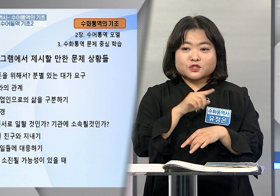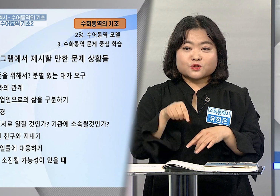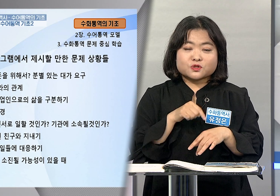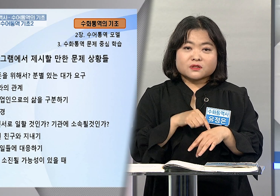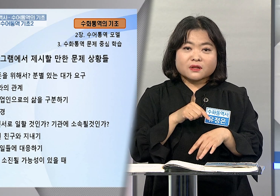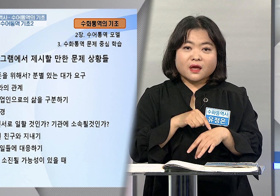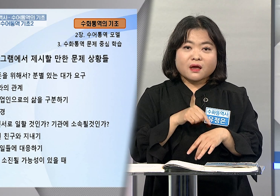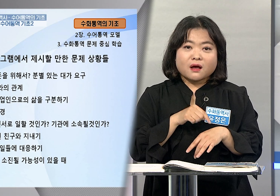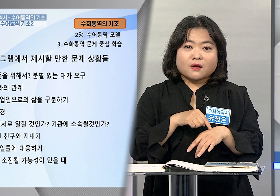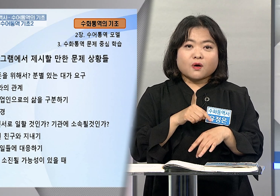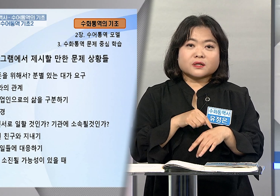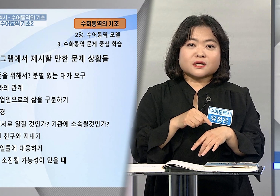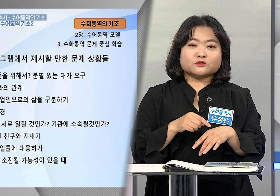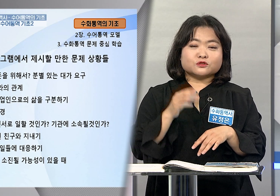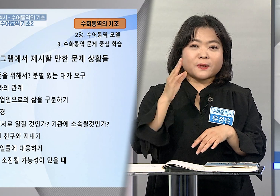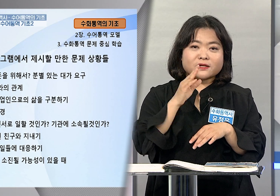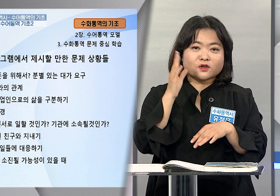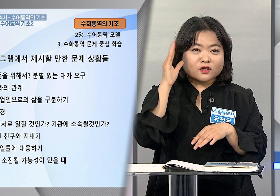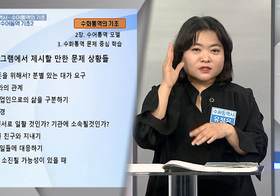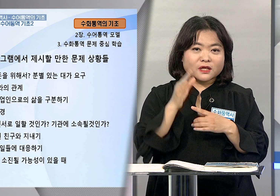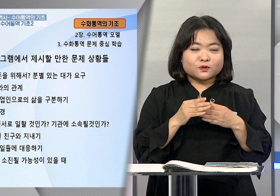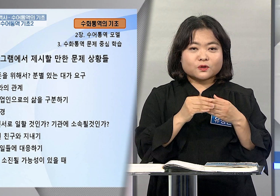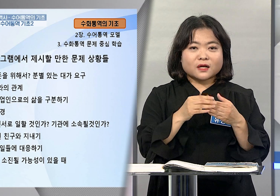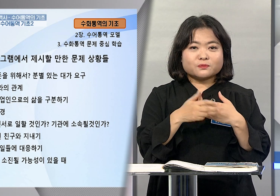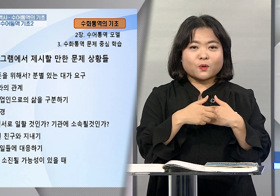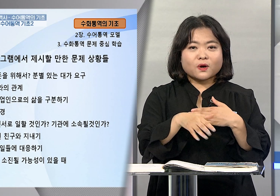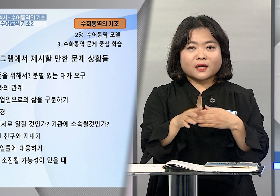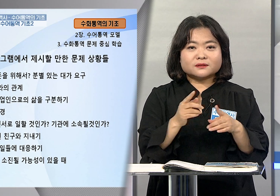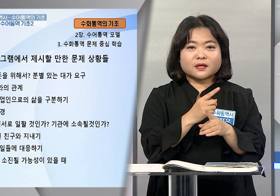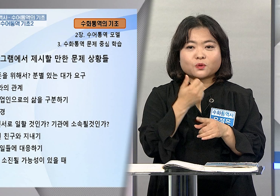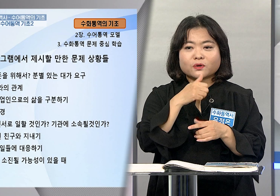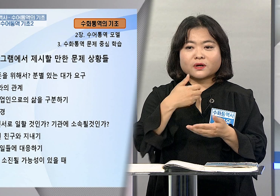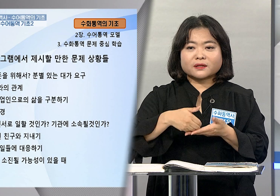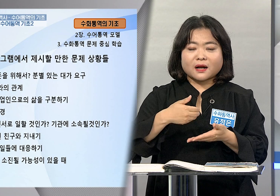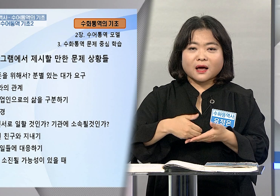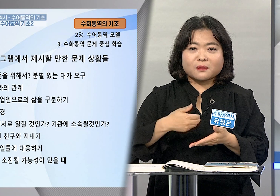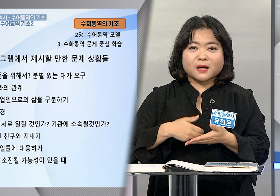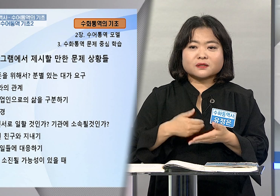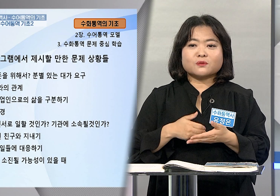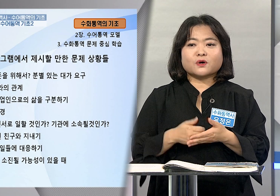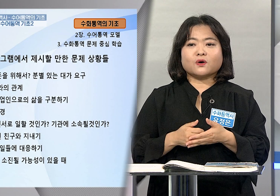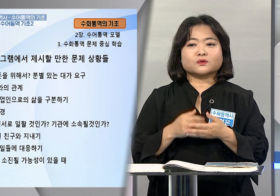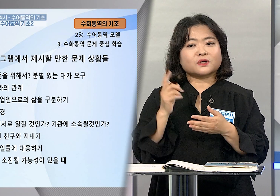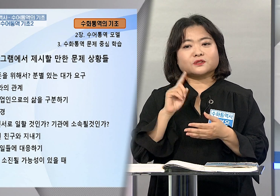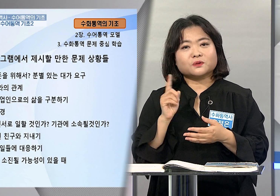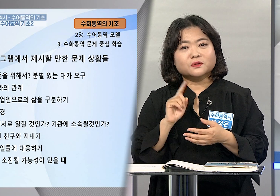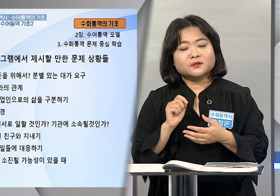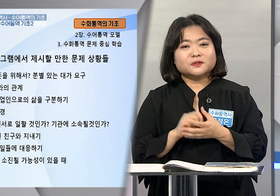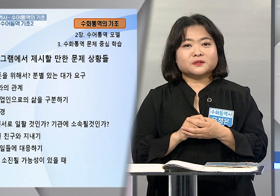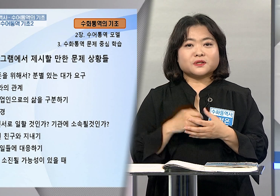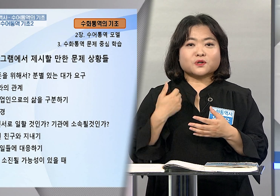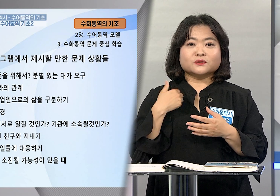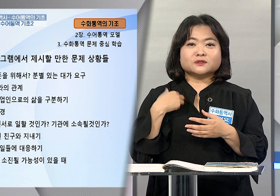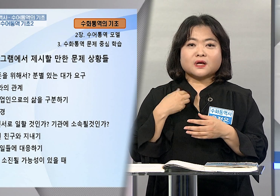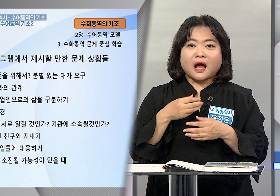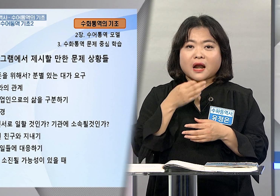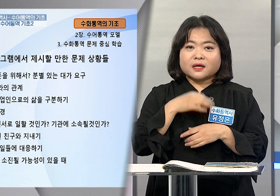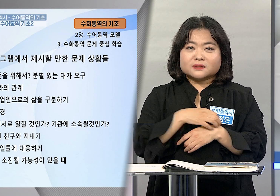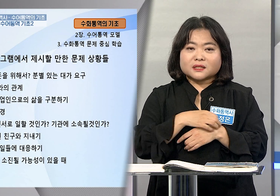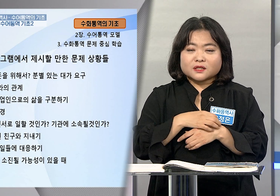수 있는데 거기에 자꾸 반려견을 데리고 가는 병원 가는데 통역을 해달라 막 이러면 어떡하죠? 네, 저는 알레르기가